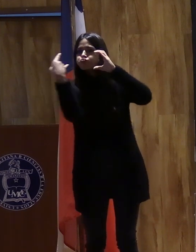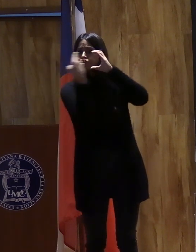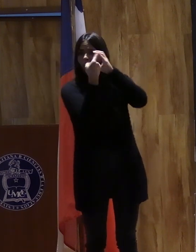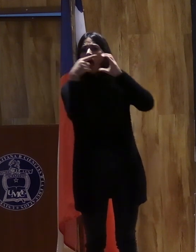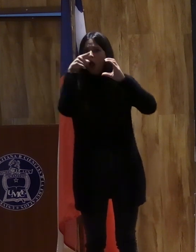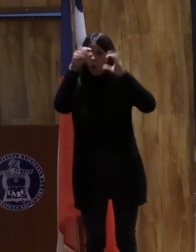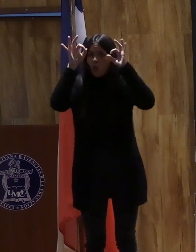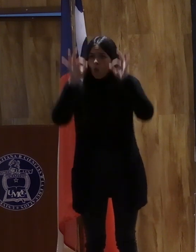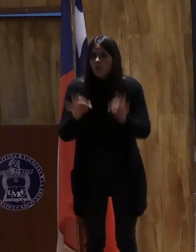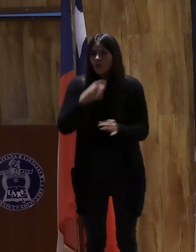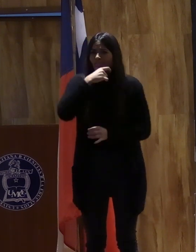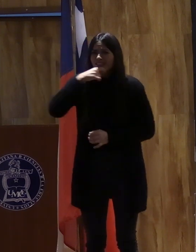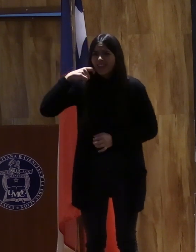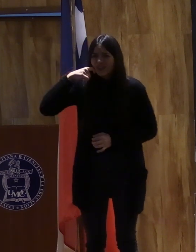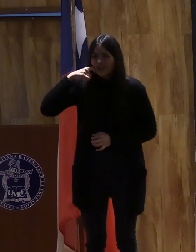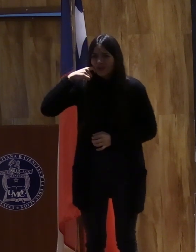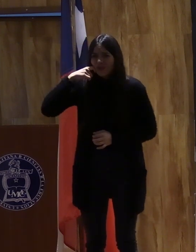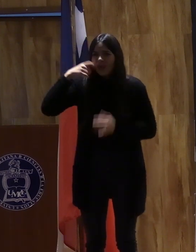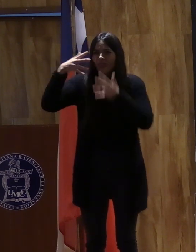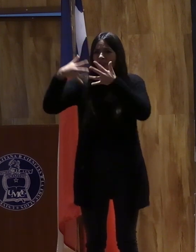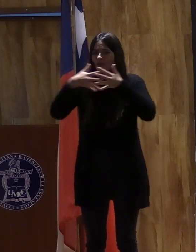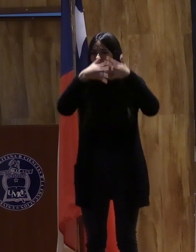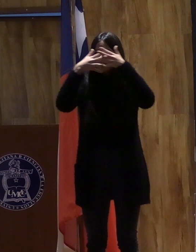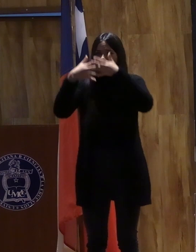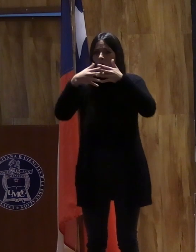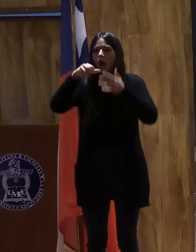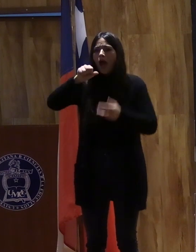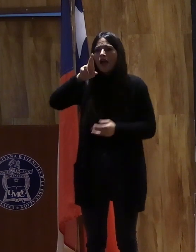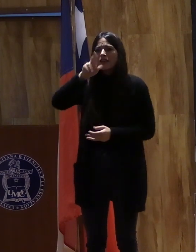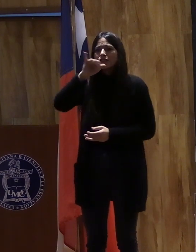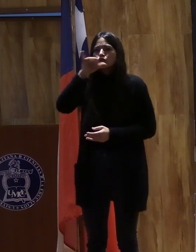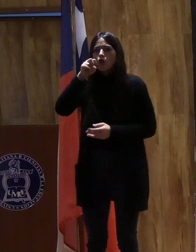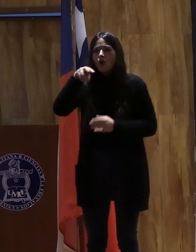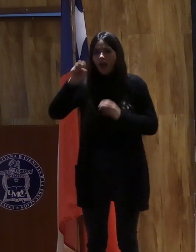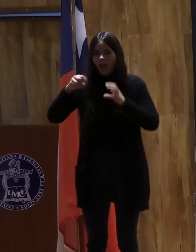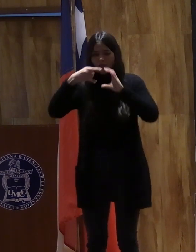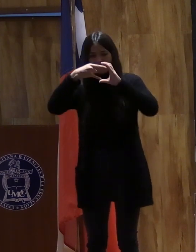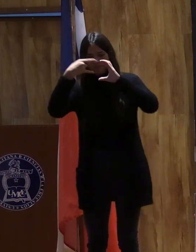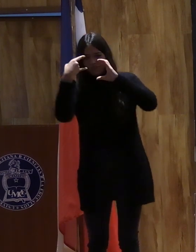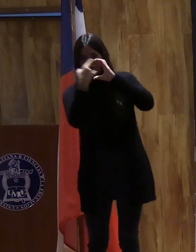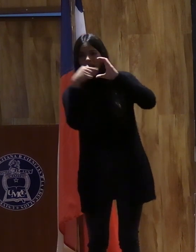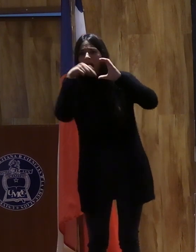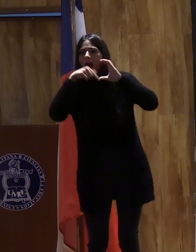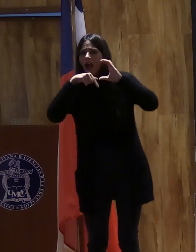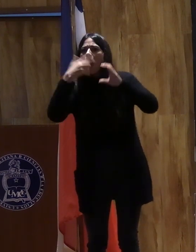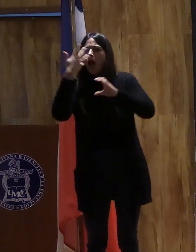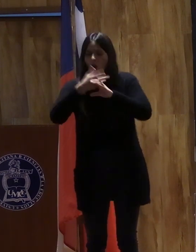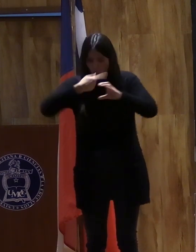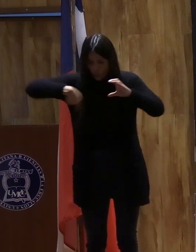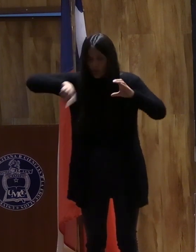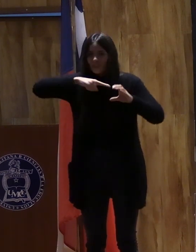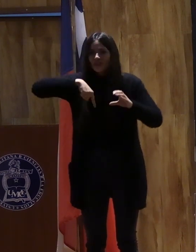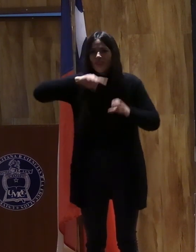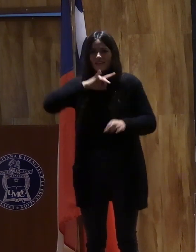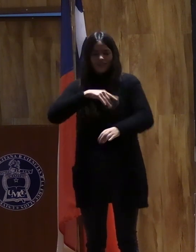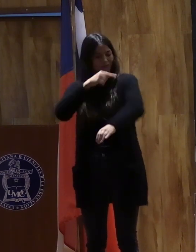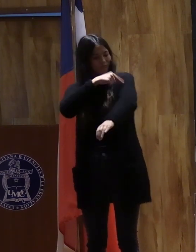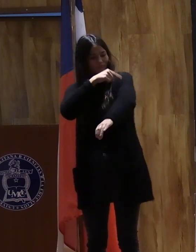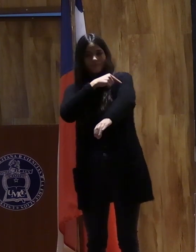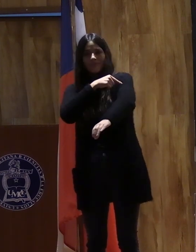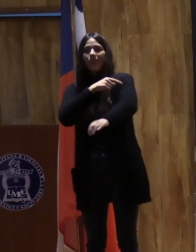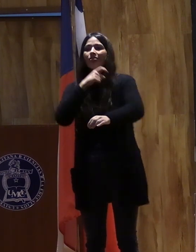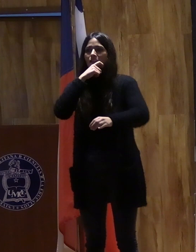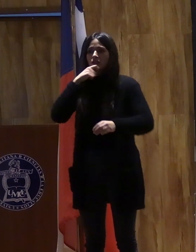desierto de Nevada, de Arizona, cerca del trópico de Cáncer, y acá tenemos en el trópico de Capricornio nuestro propio desierto. Así